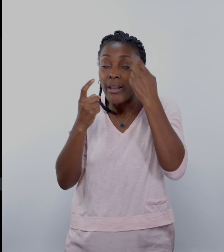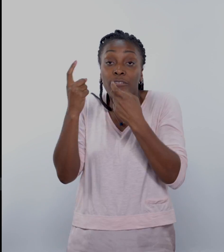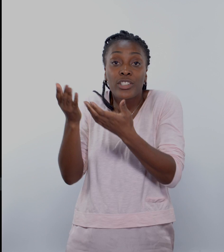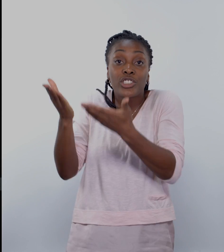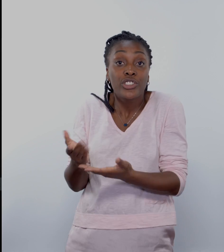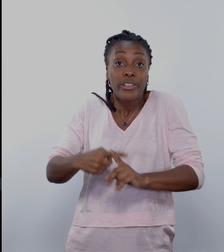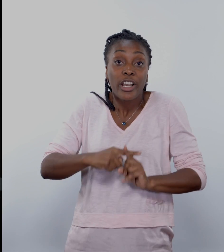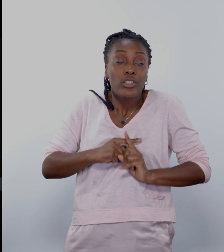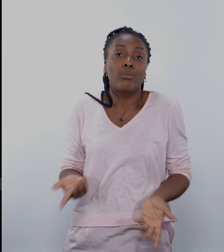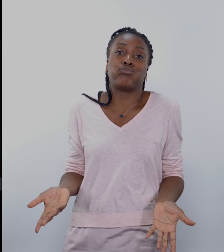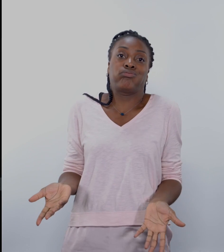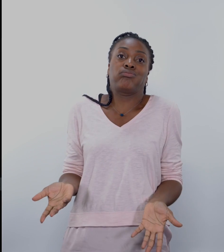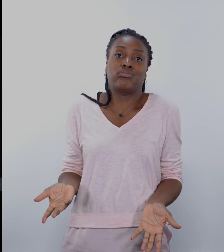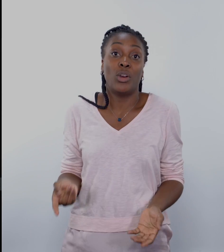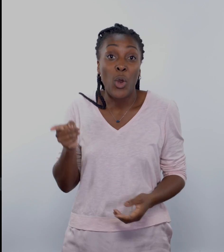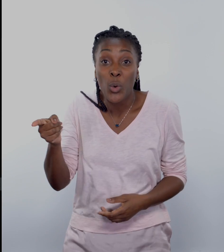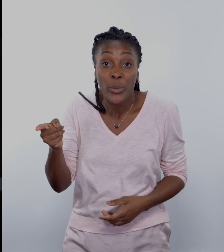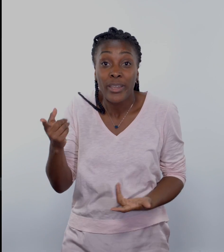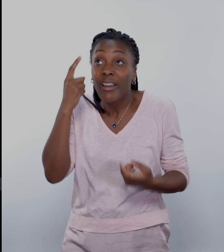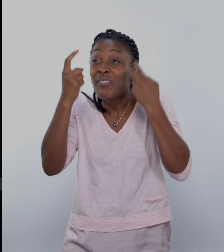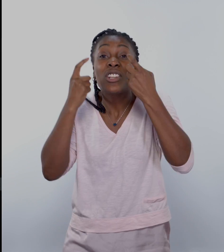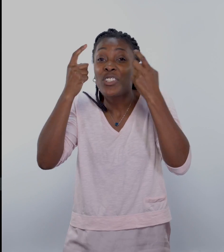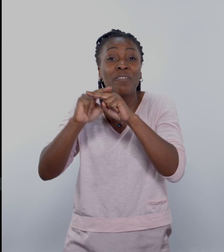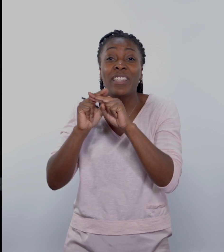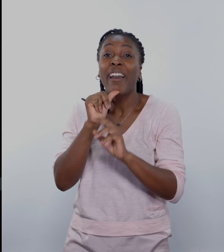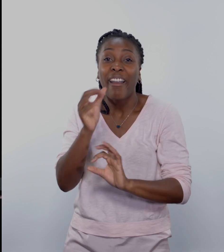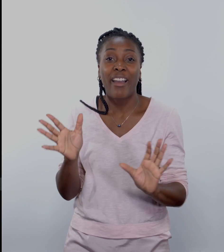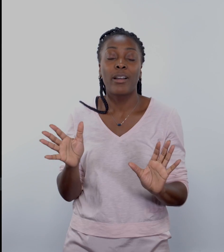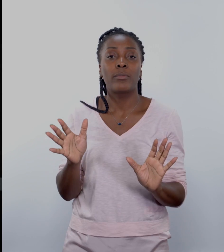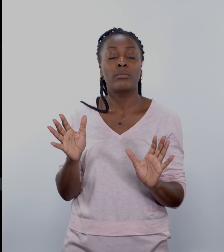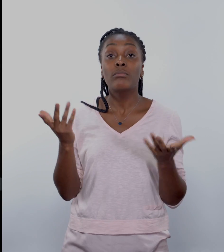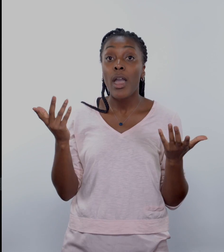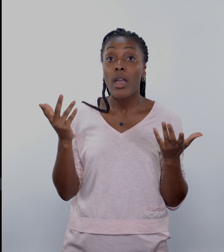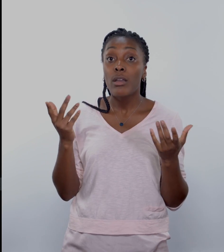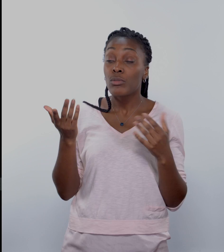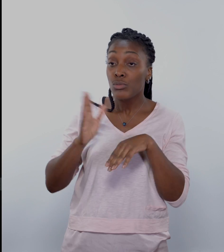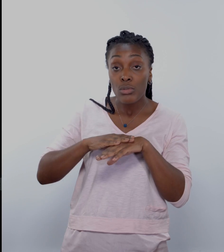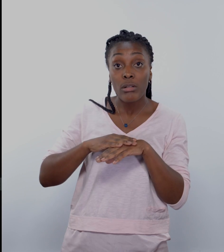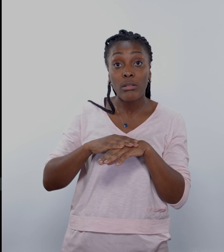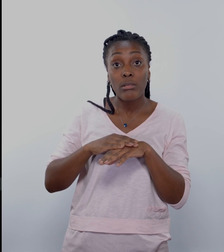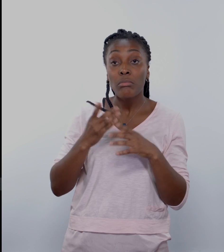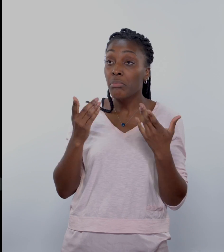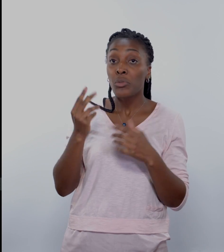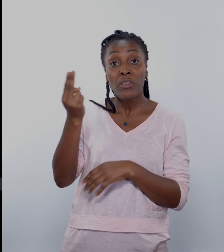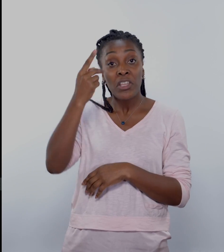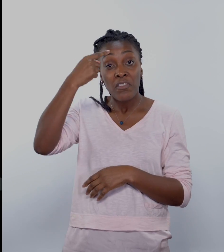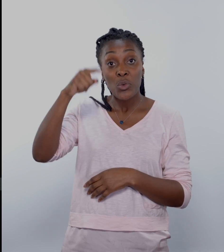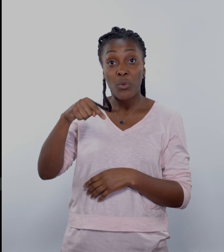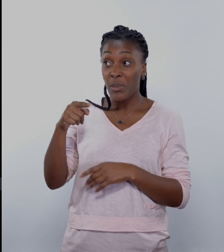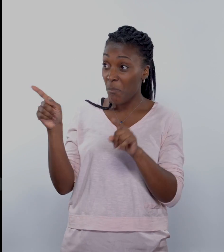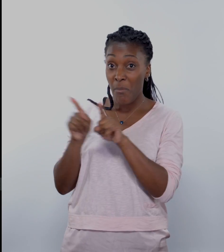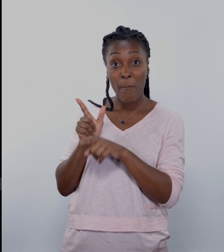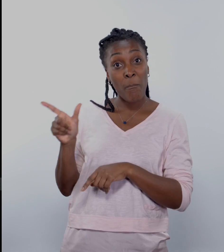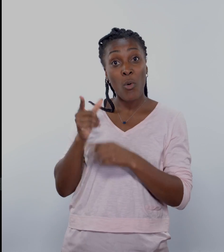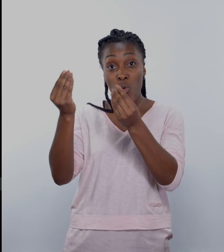penser. Pour moi, un chrétien, c'était quelqu'un qui s'opposait à la raison. Et en arrivant en fac de philo, c'est là que je rencontre quelqu'un qui, comme